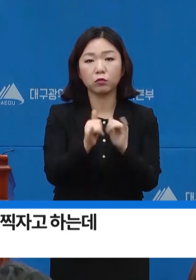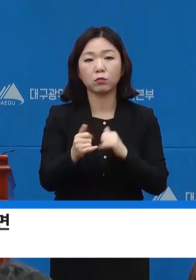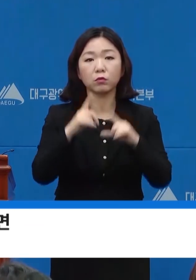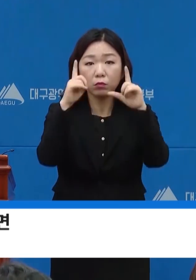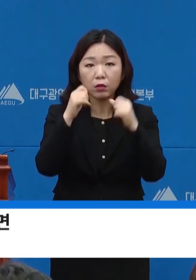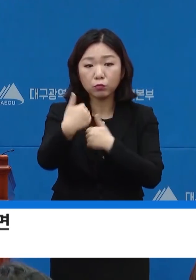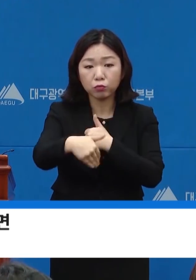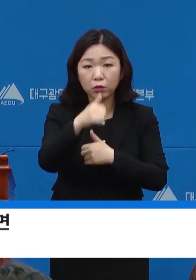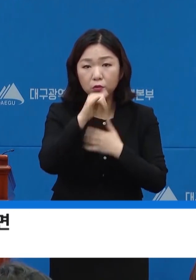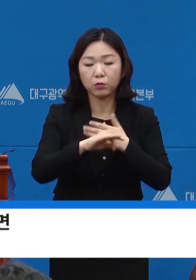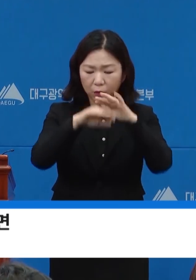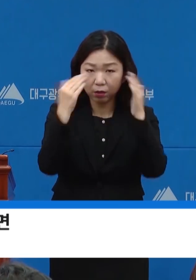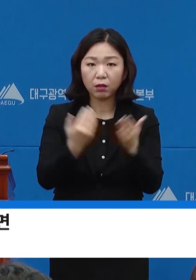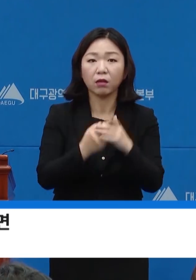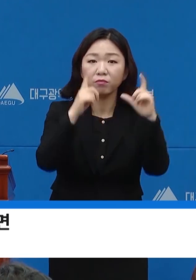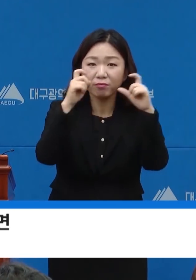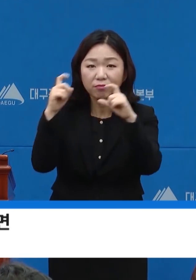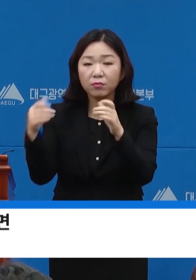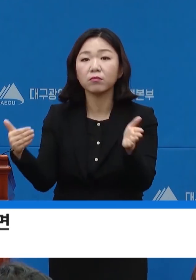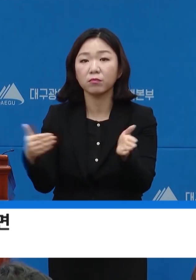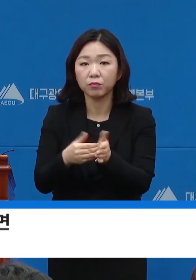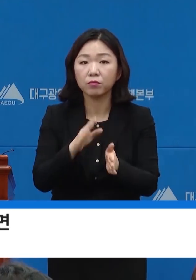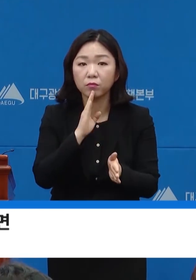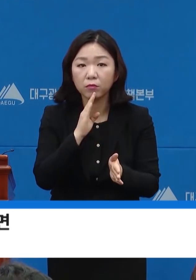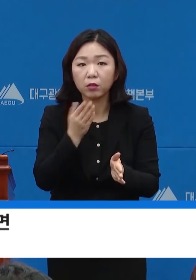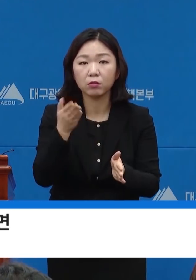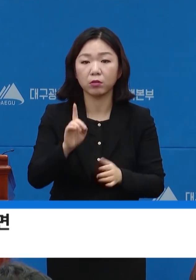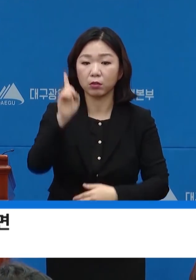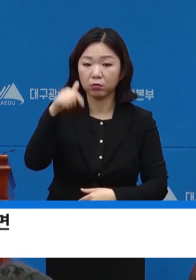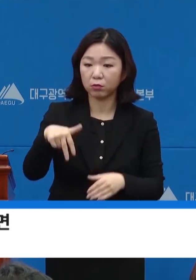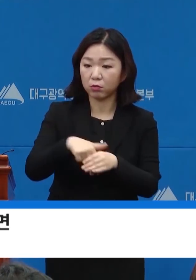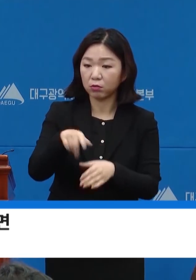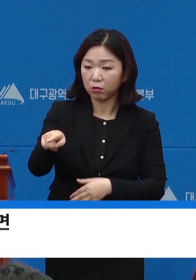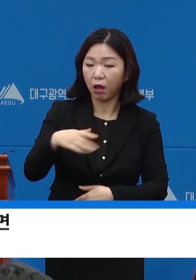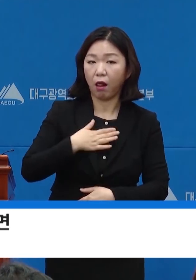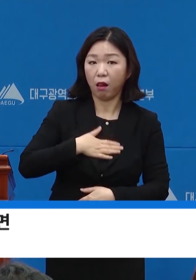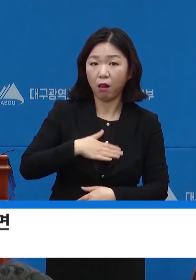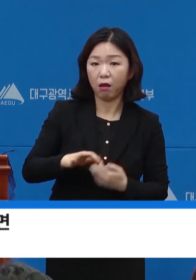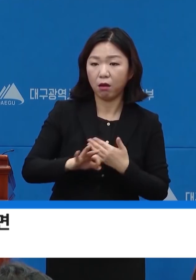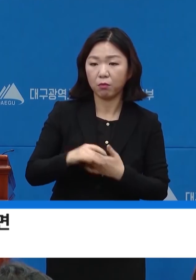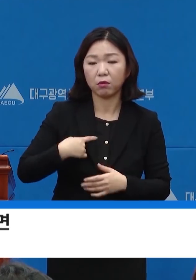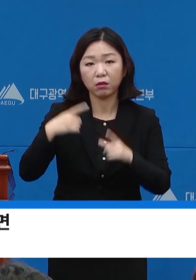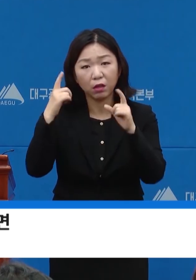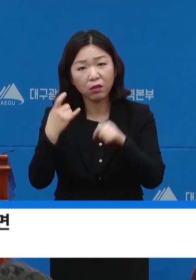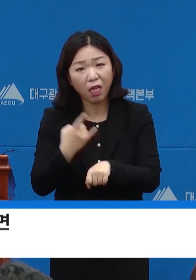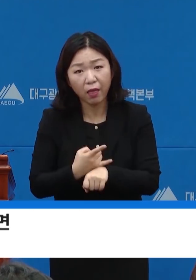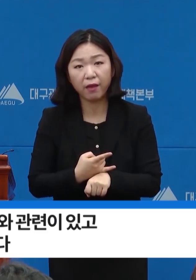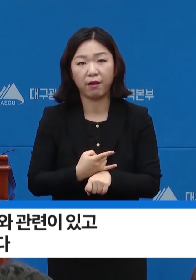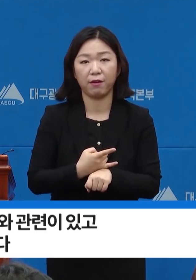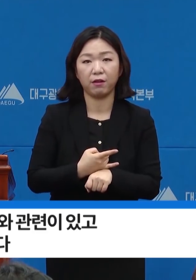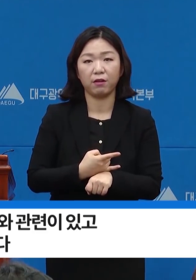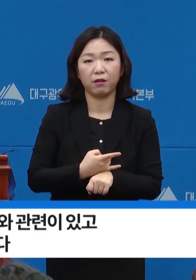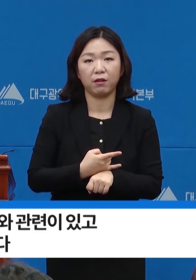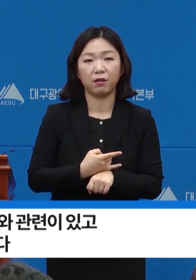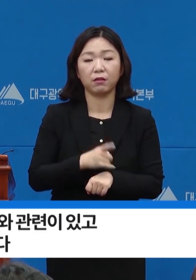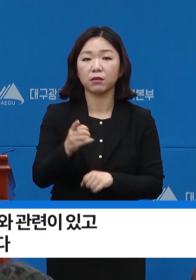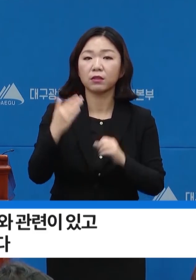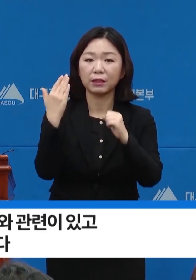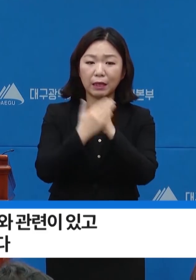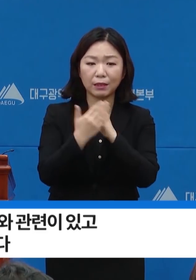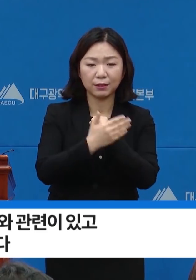하는데 다 사진 찍어드리는데 신천지라고 알았으면은 그걸 제가 사진을 찍었겠습니다. 그